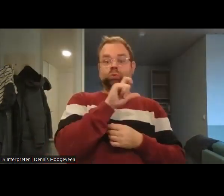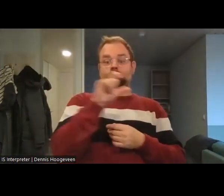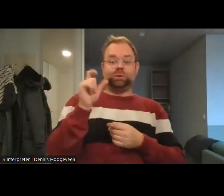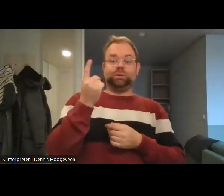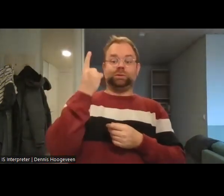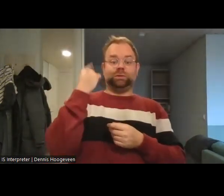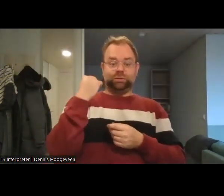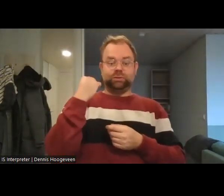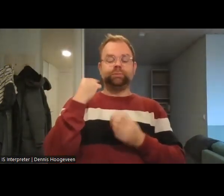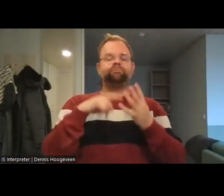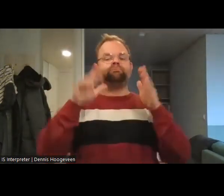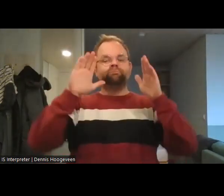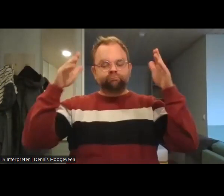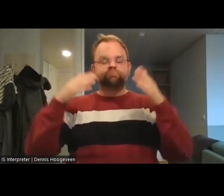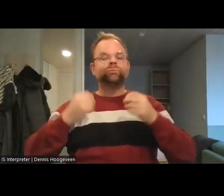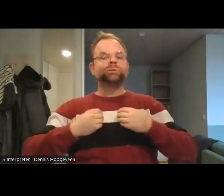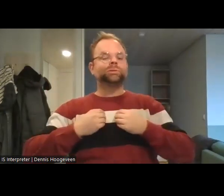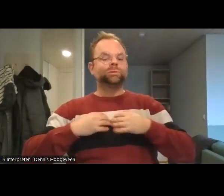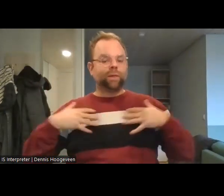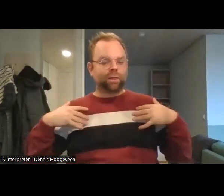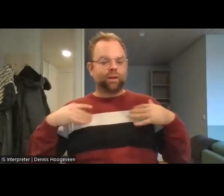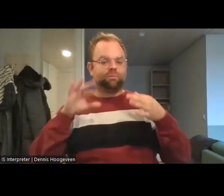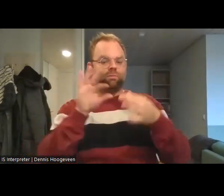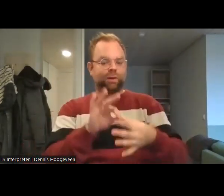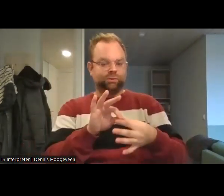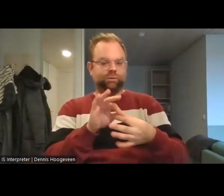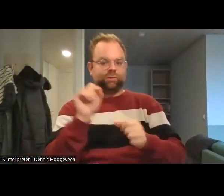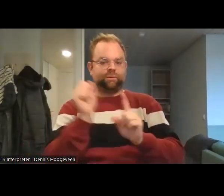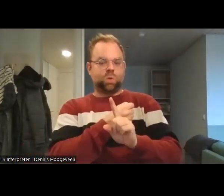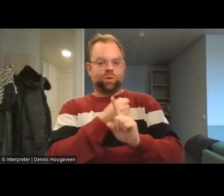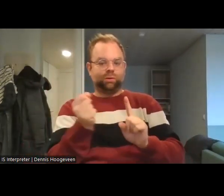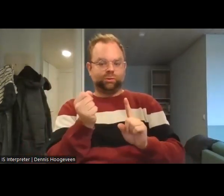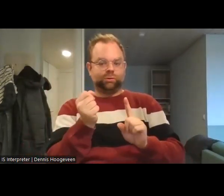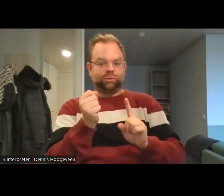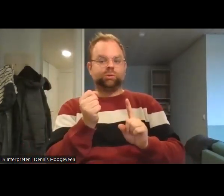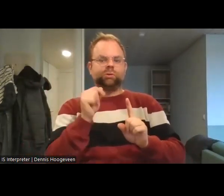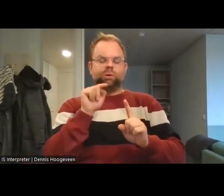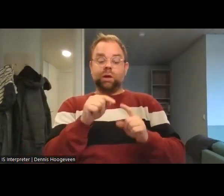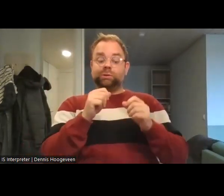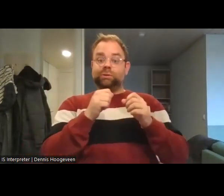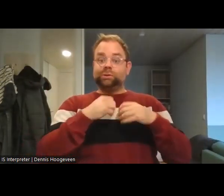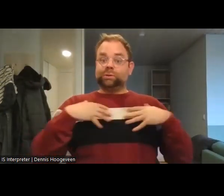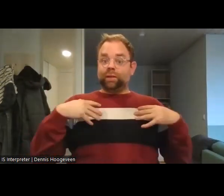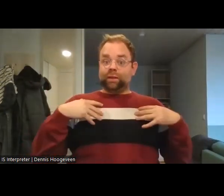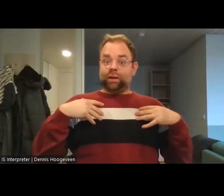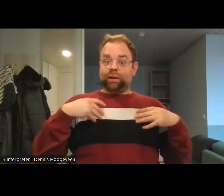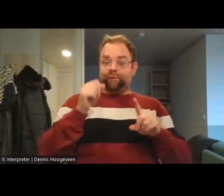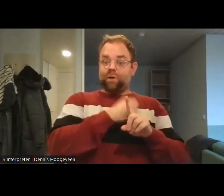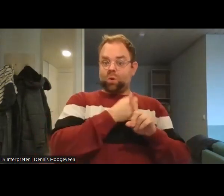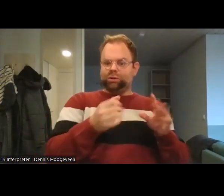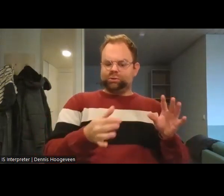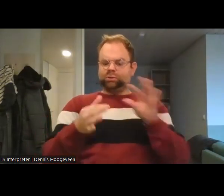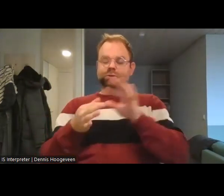sexiste et aussi l'intersection avec le handicap, en plaçant les femmes et les filles au centre du risque pour